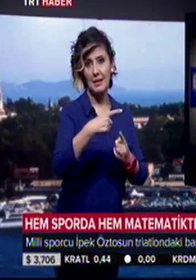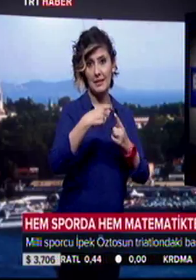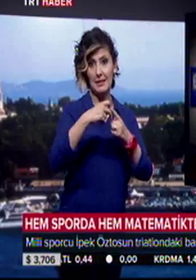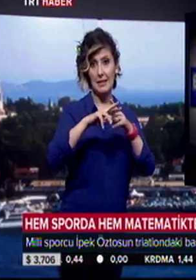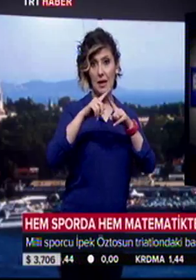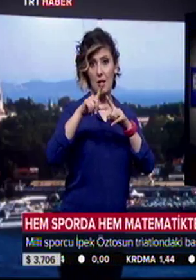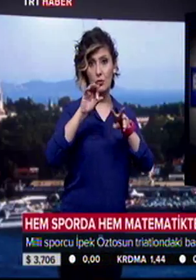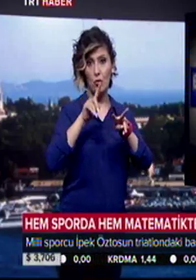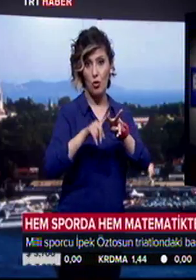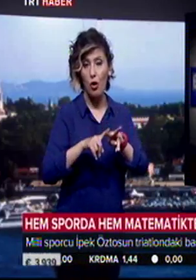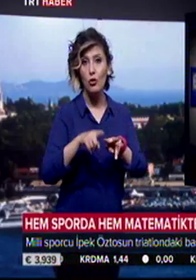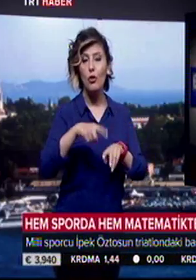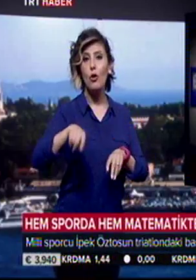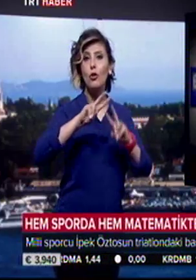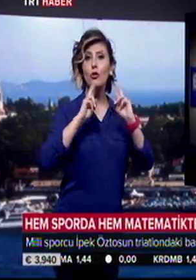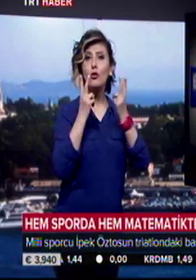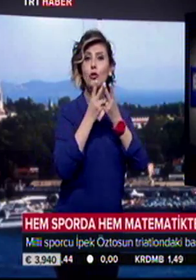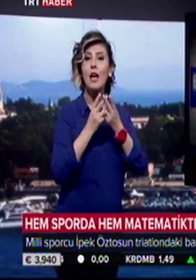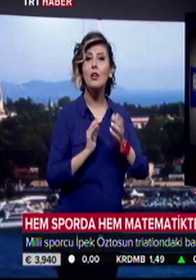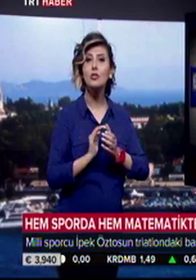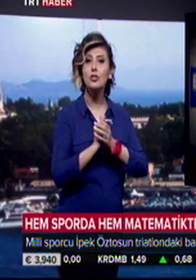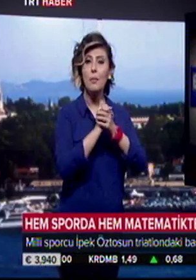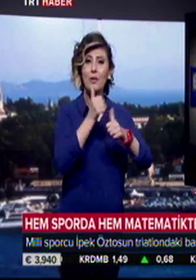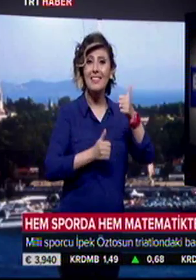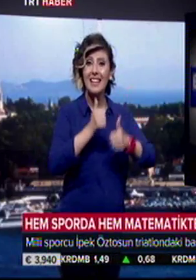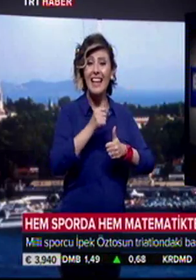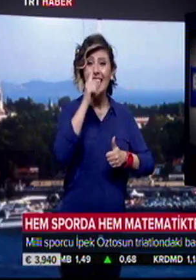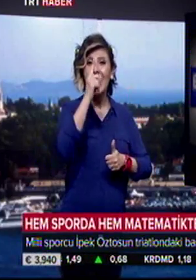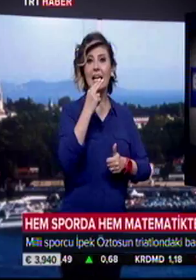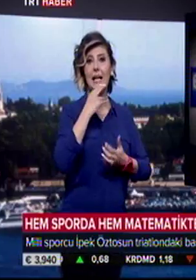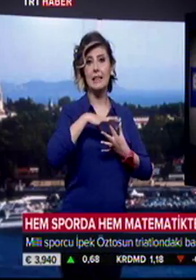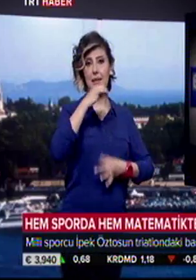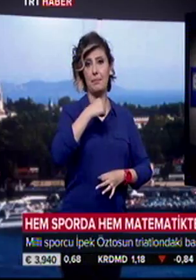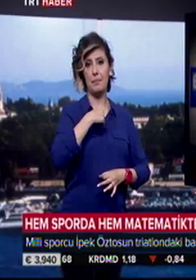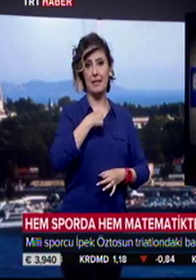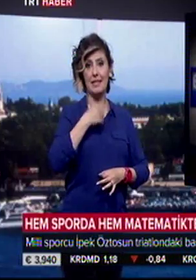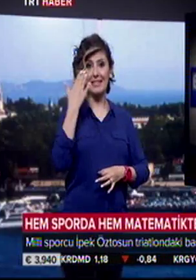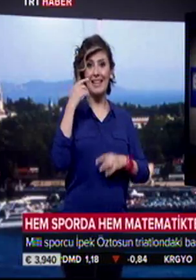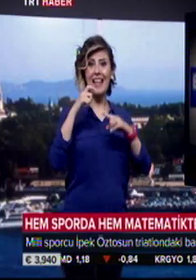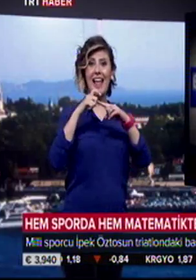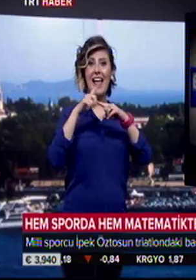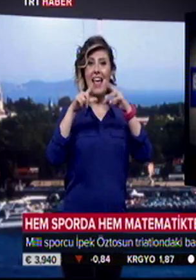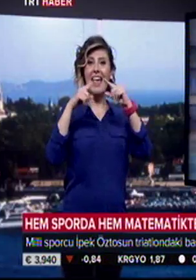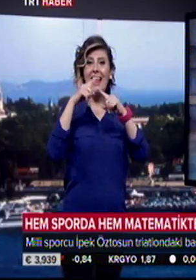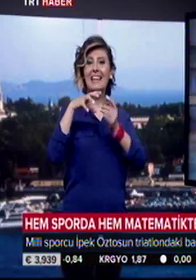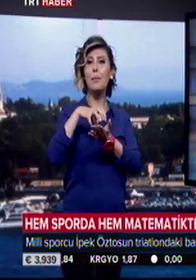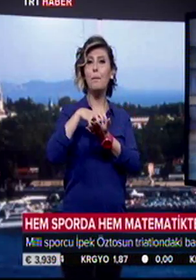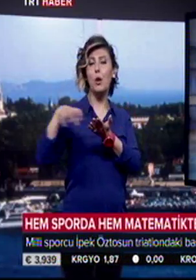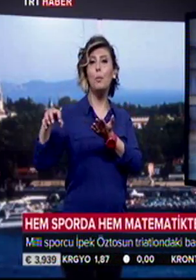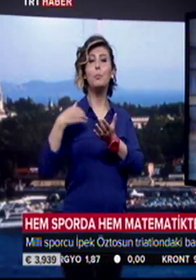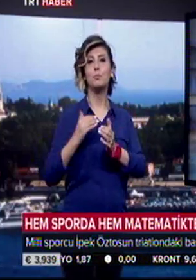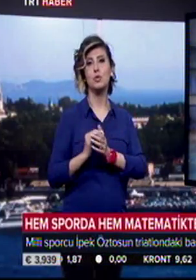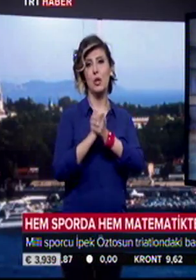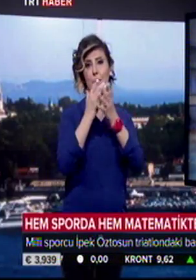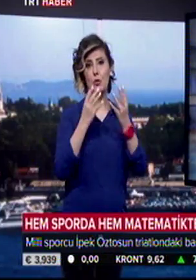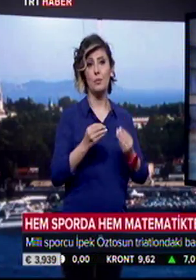da dünya şampiyonası yarışan tek bayan triatlet benim. Geçen sene de elit kategorisinde Balkan şampiyonu oldum. İpek daha çok genç